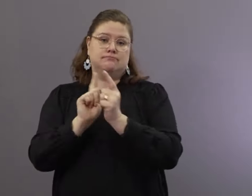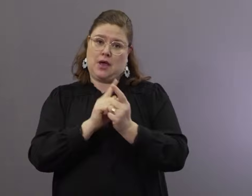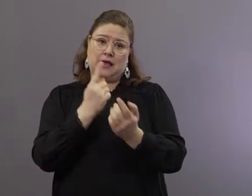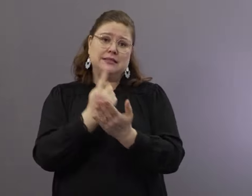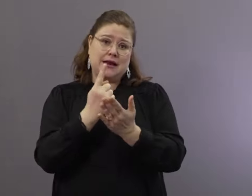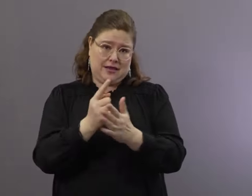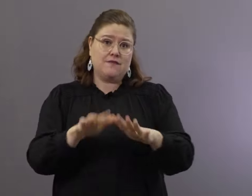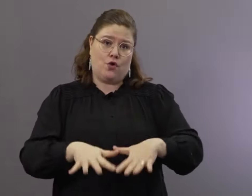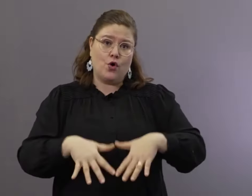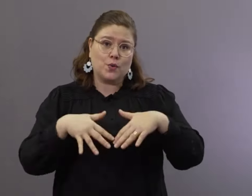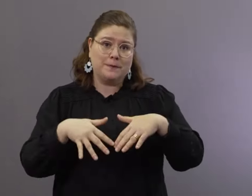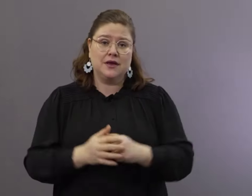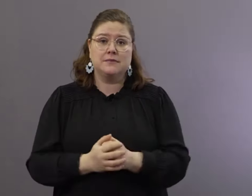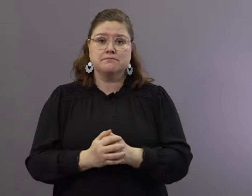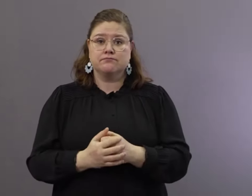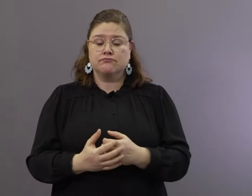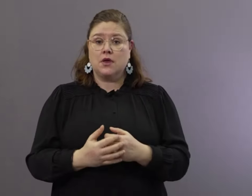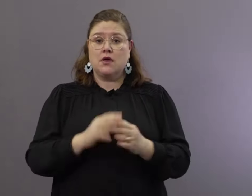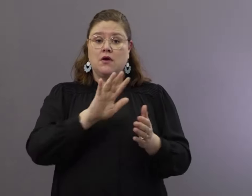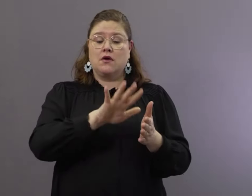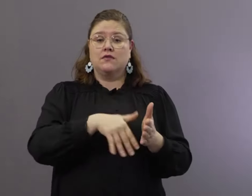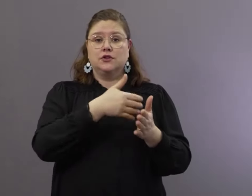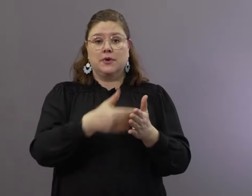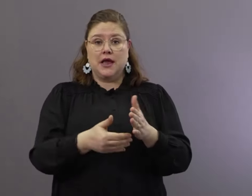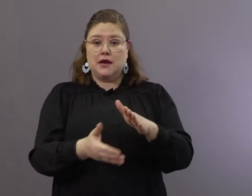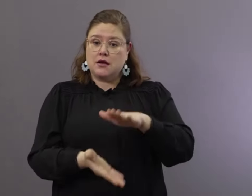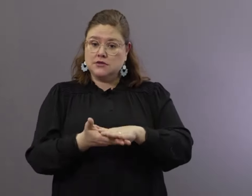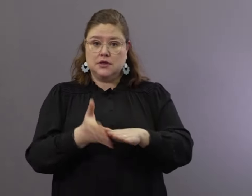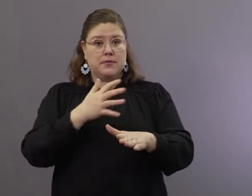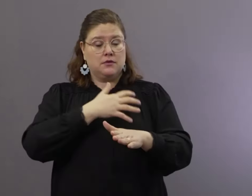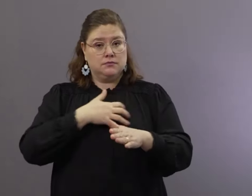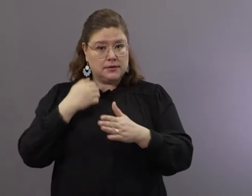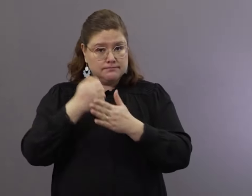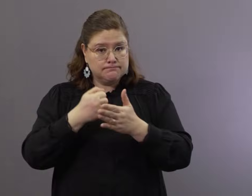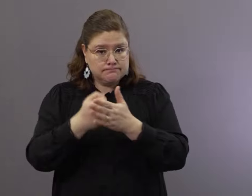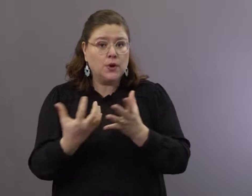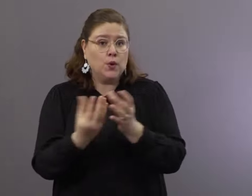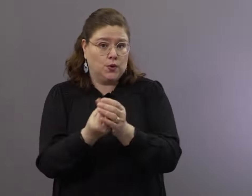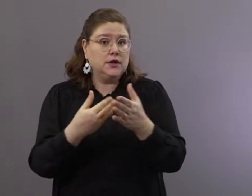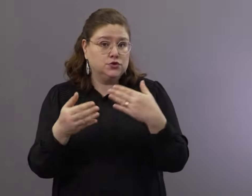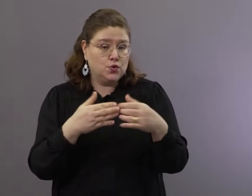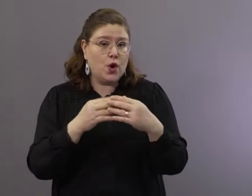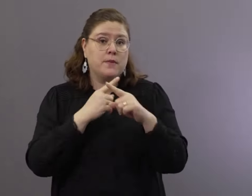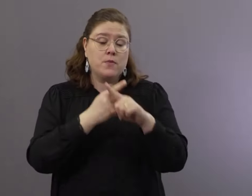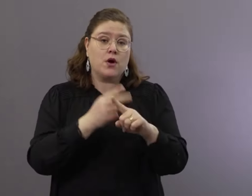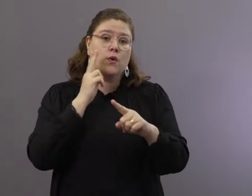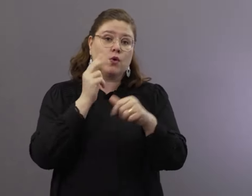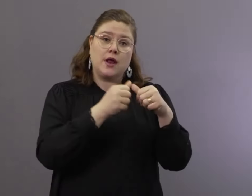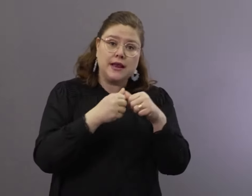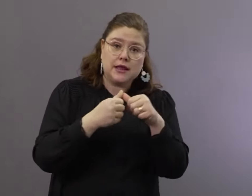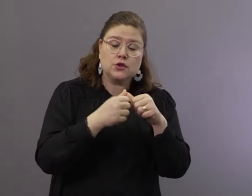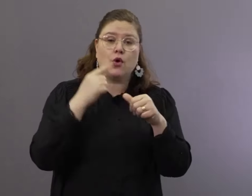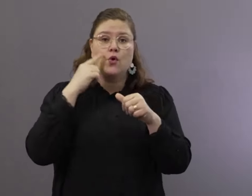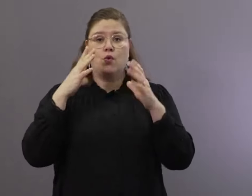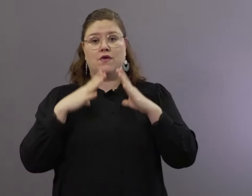tehneet yhteistyötä viittomakielisten aseman edistämiseksi Kuurojen liiton ja kuulovammaisjärjestöjen